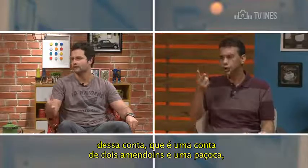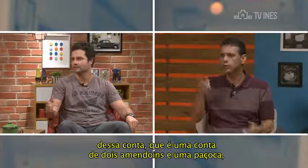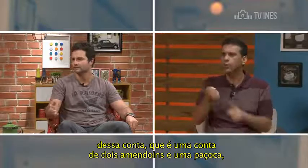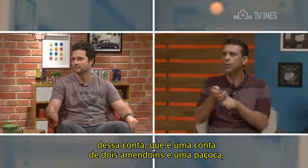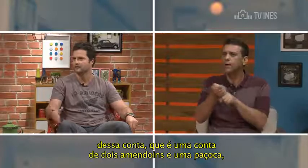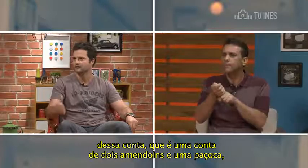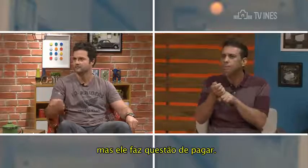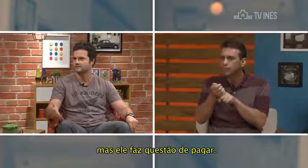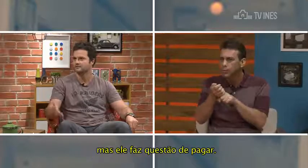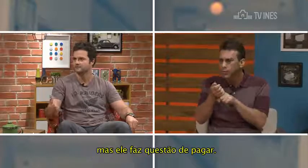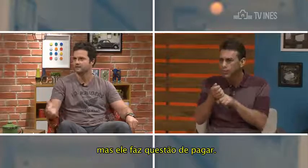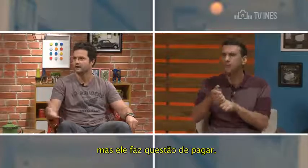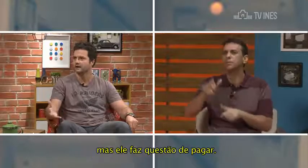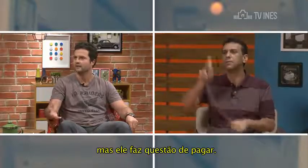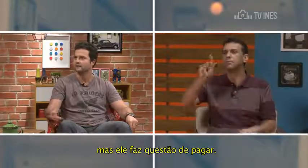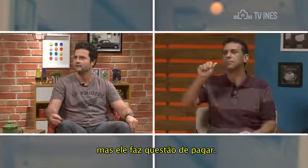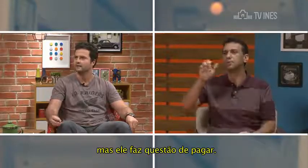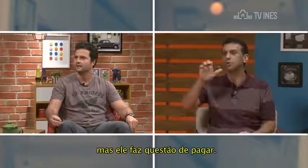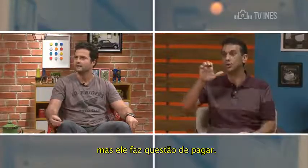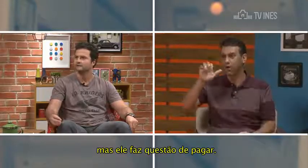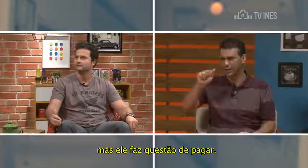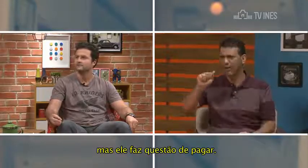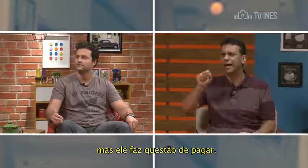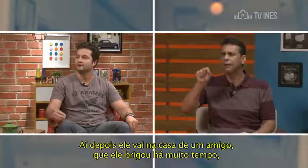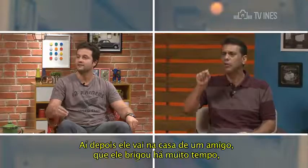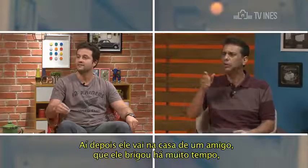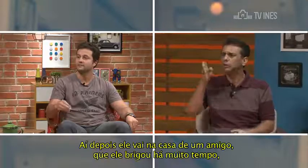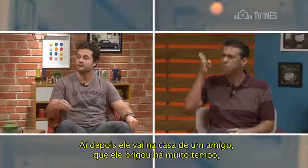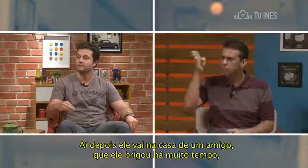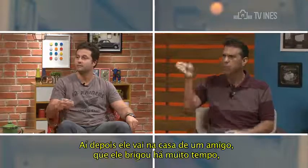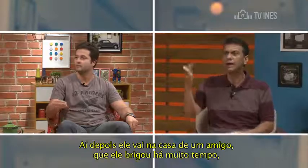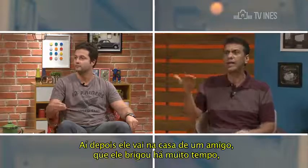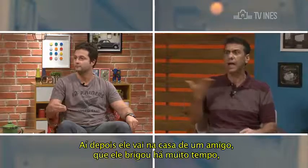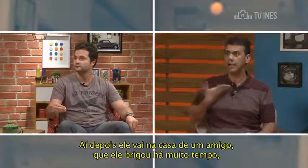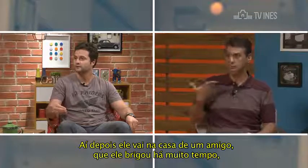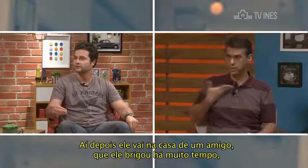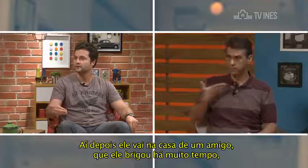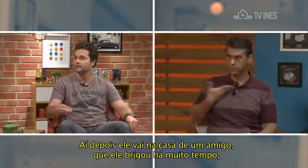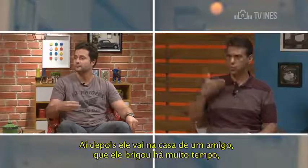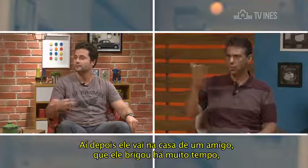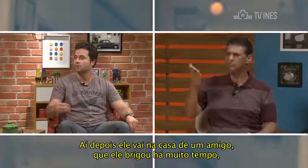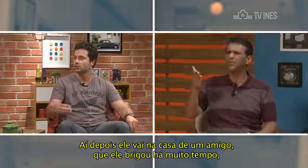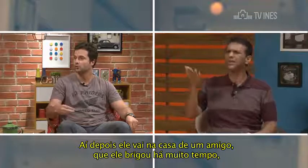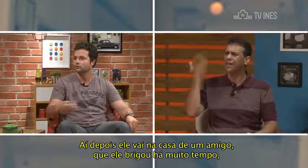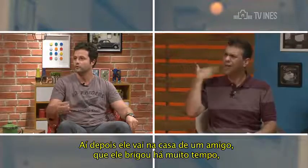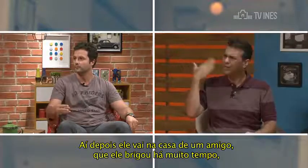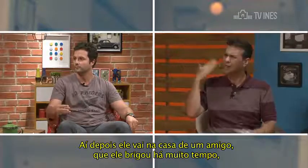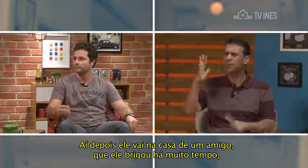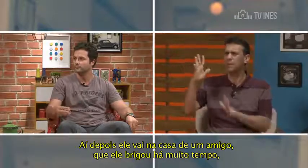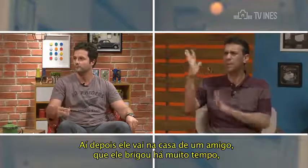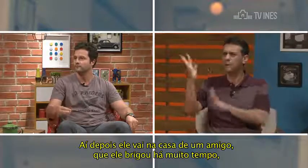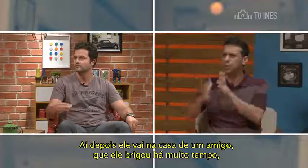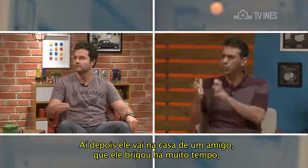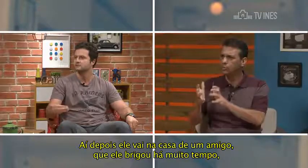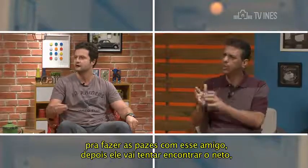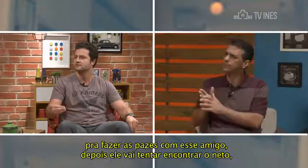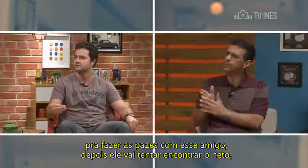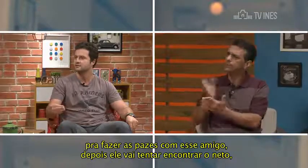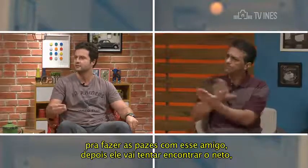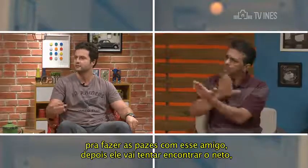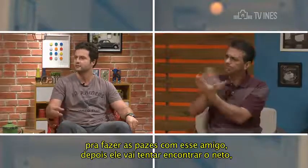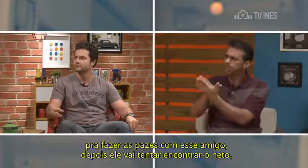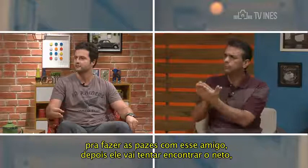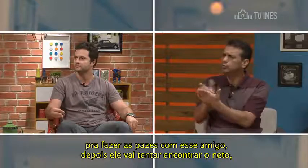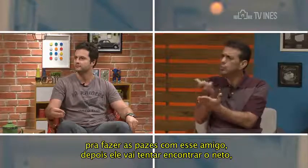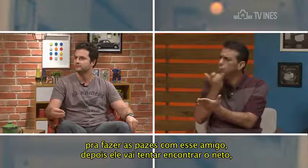uma paçoca, mas ele faz questão de pagar. Aí depois ele vai na casa de um amigo, que ele brigou há muito tempo para fazer as